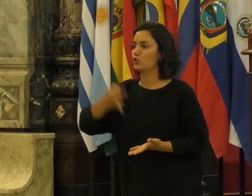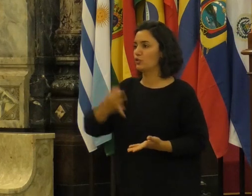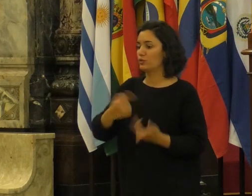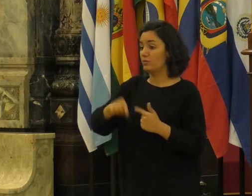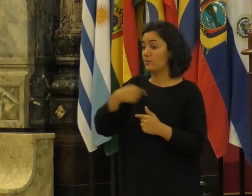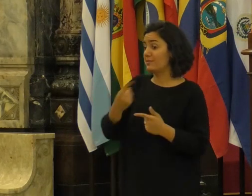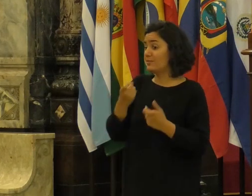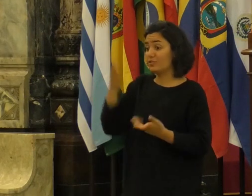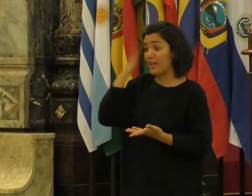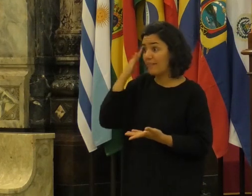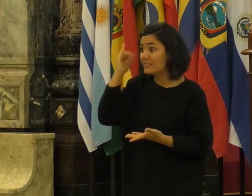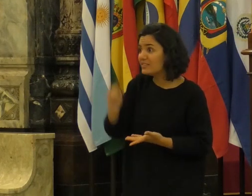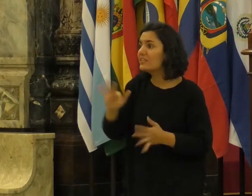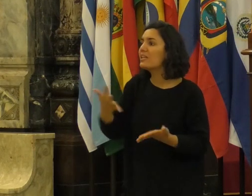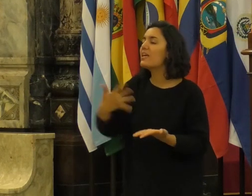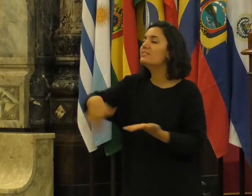está pasando con esa realidad.